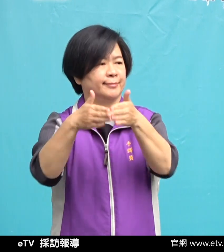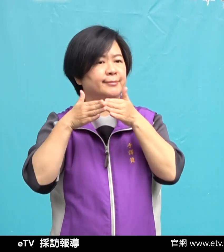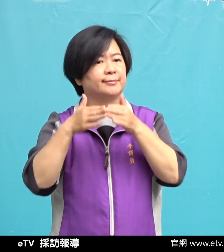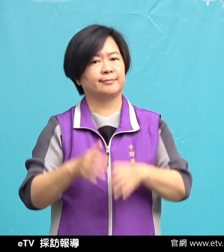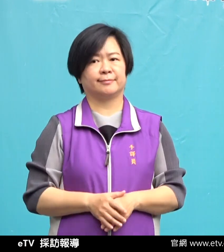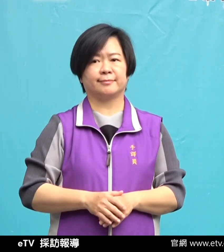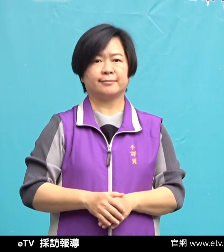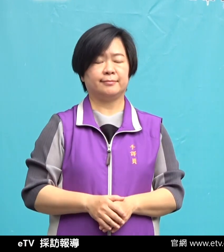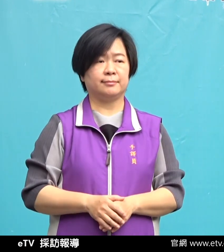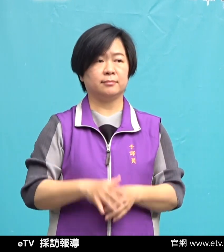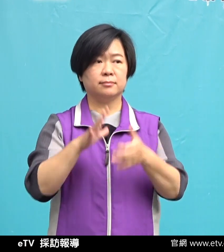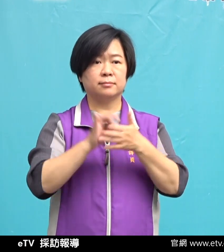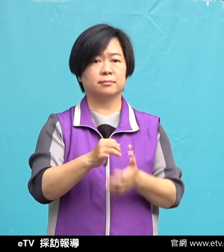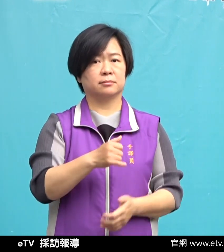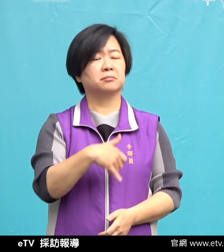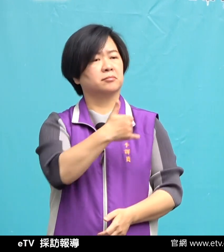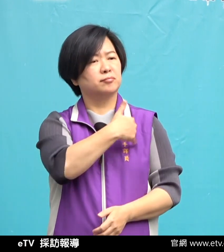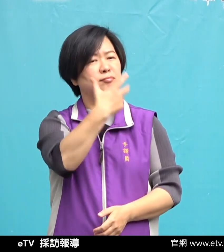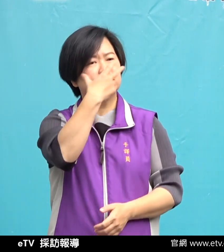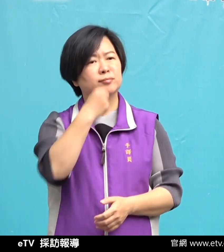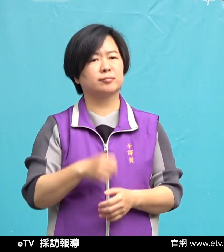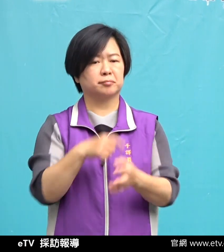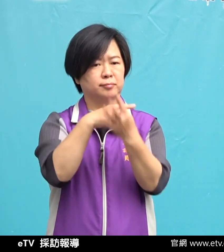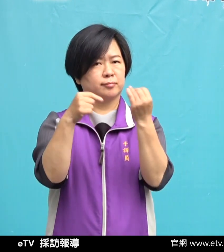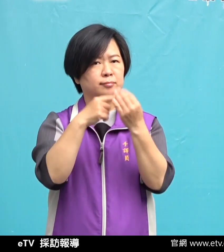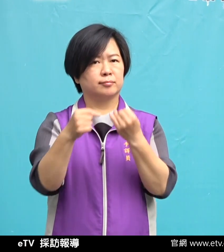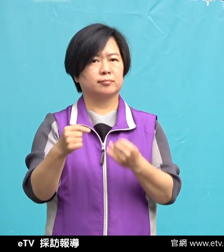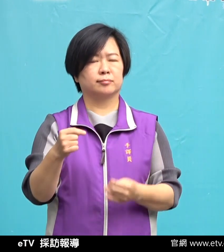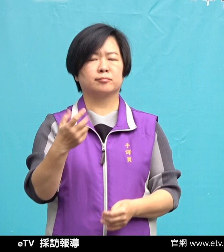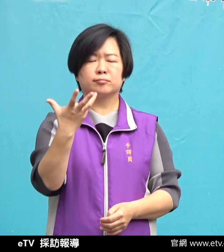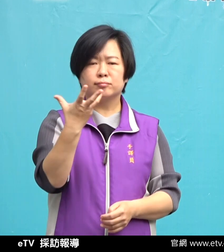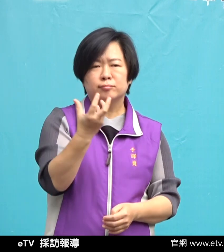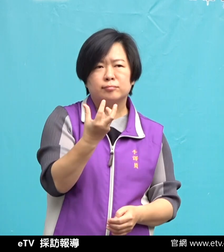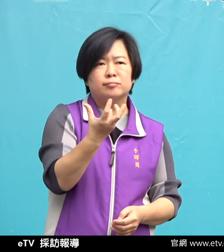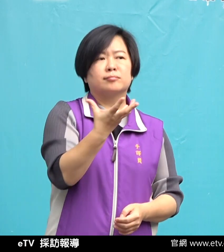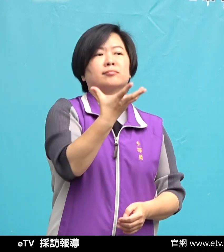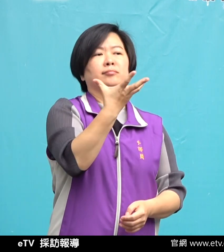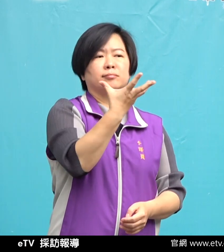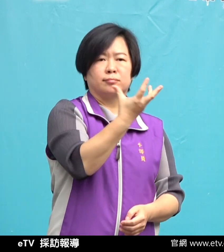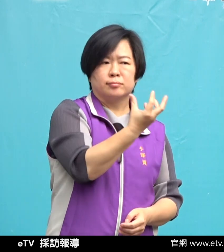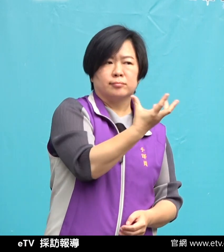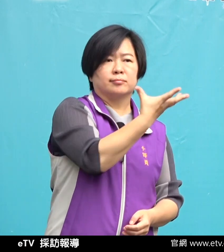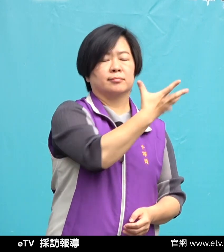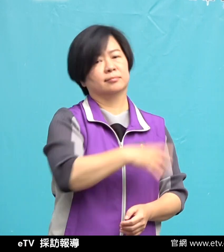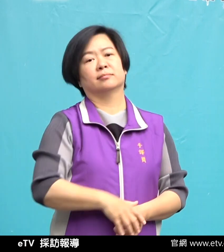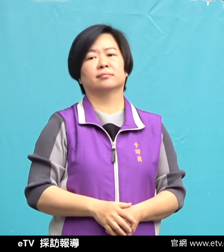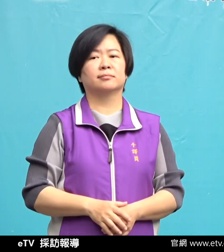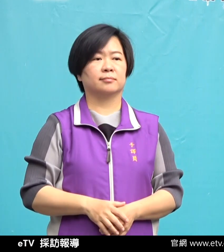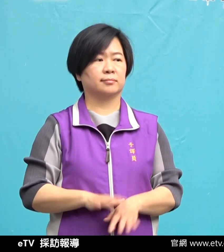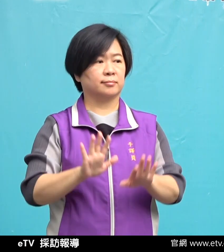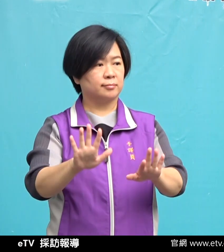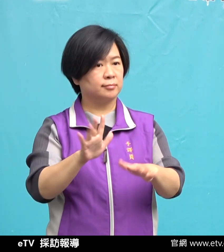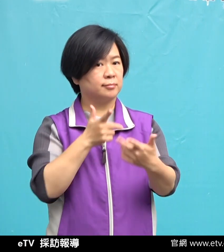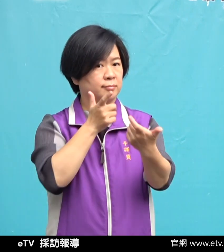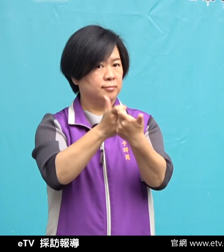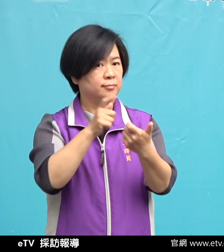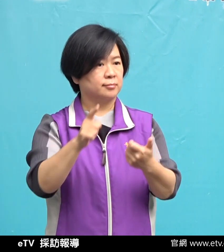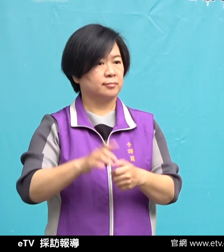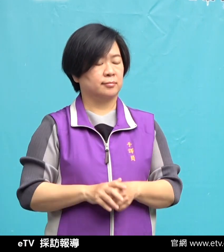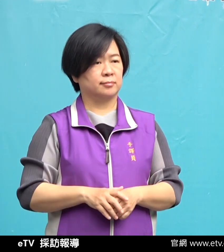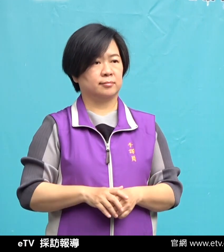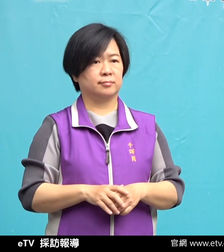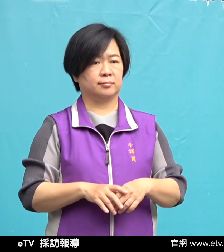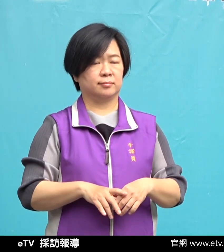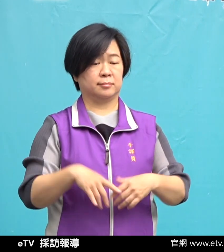所以到假日的时候会稍微低一点，所以这种产能其实都在浮动的。那为了因应这一次的14天